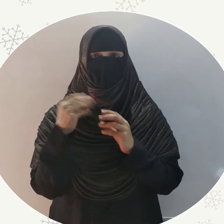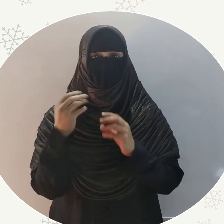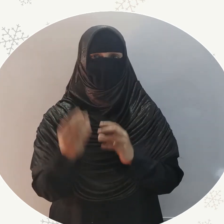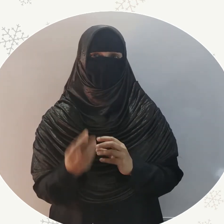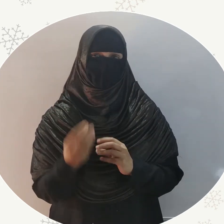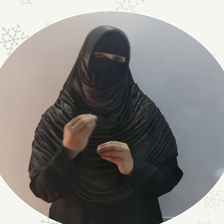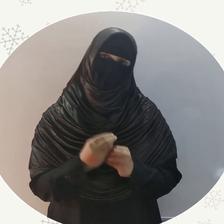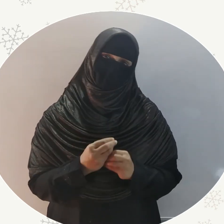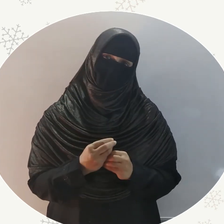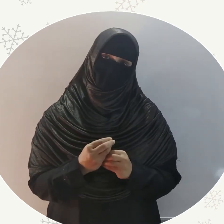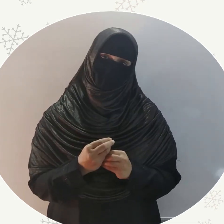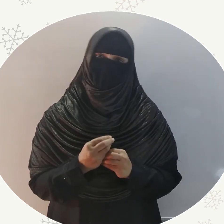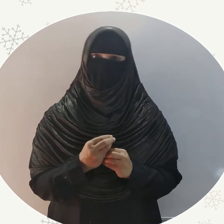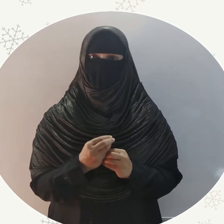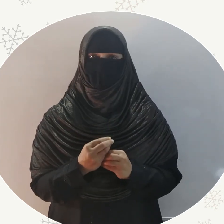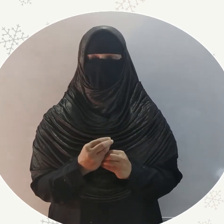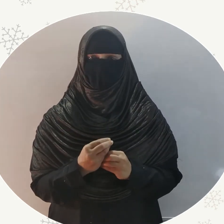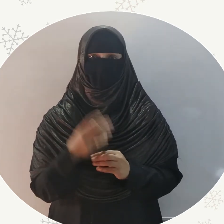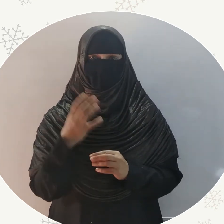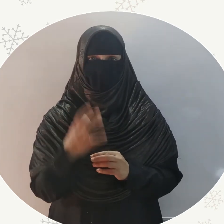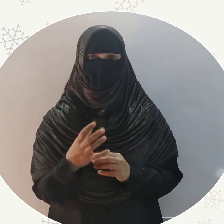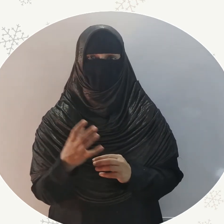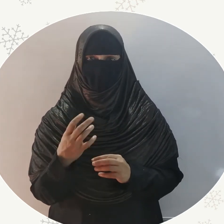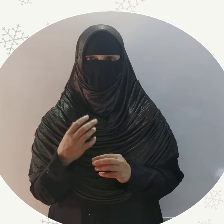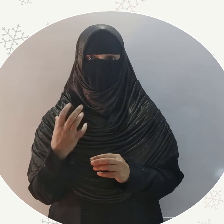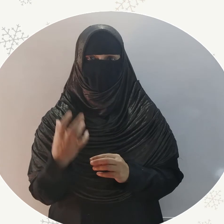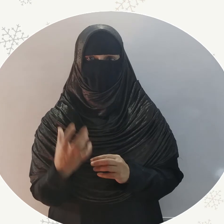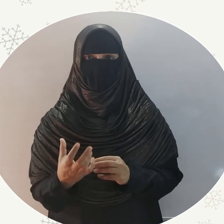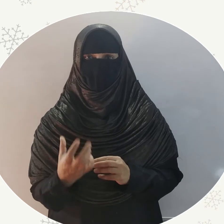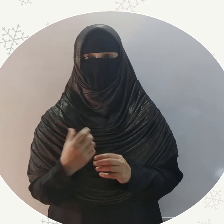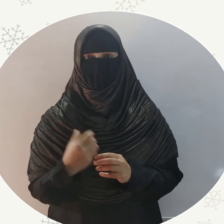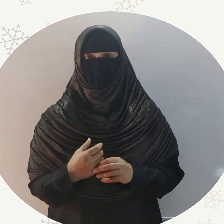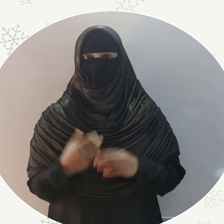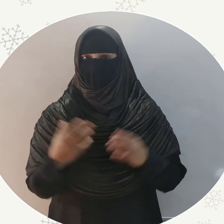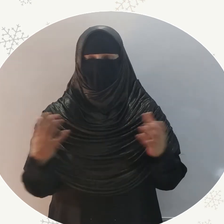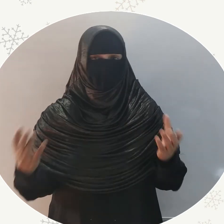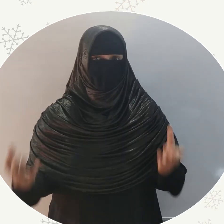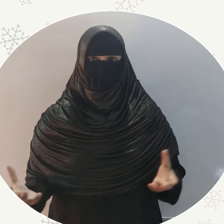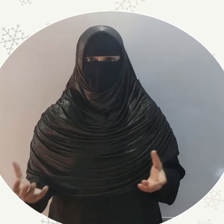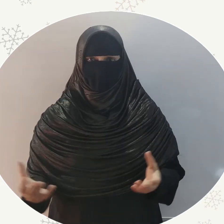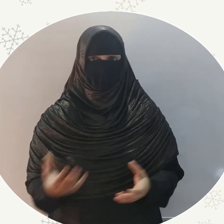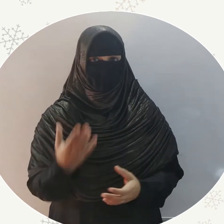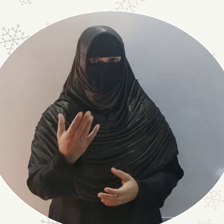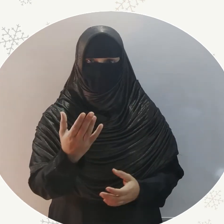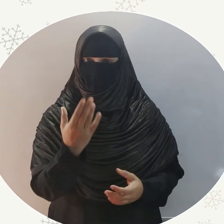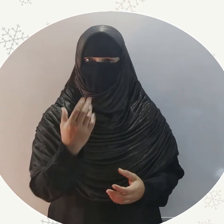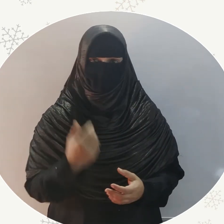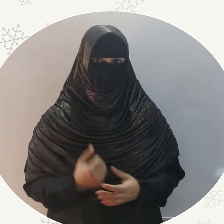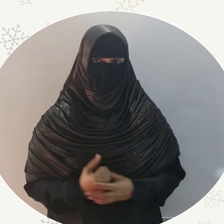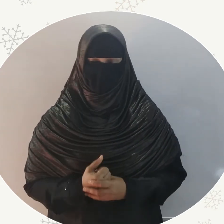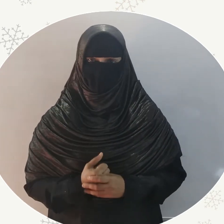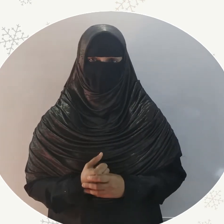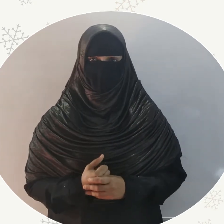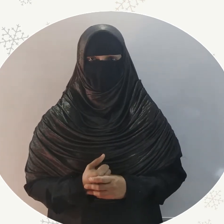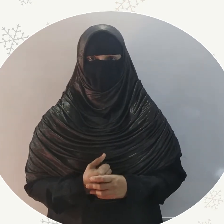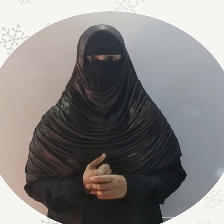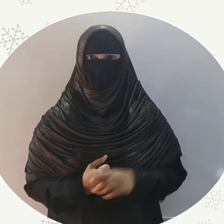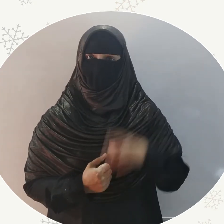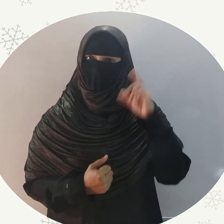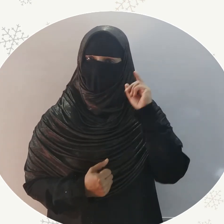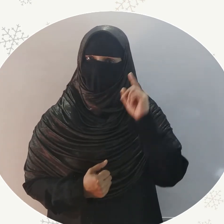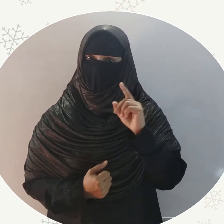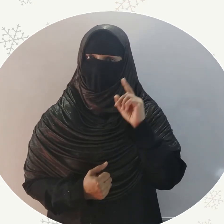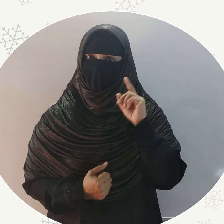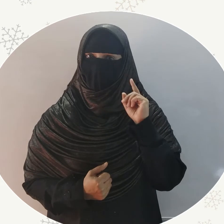ചെയ്തിട്ടാണ് നമുക്ക് ഇംഗ്ലീഷിൽ ഒത്തിരി വേർഡ്സ് ഉണ്ടാക്കിയിരിക്കുന്നത്. റൈറ്റ്. അപ്പോൾ എങ്ങനെയാണ് എഴുതുന്നത്? അതുപോലെയല്ല വായിക്കുന്നത്. അങ്ങനെ ഒരു ഡിഫറൻസ് ഇംഗ്ലീഷിൽ ഉണ്ട്.